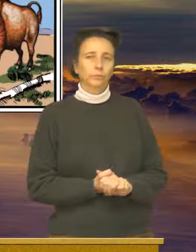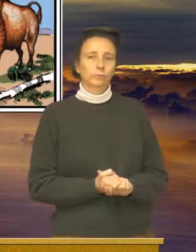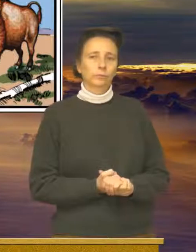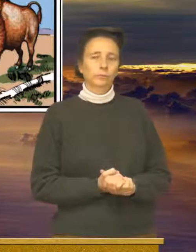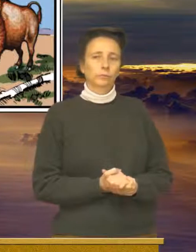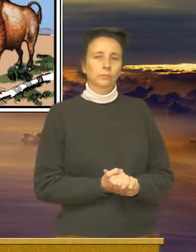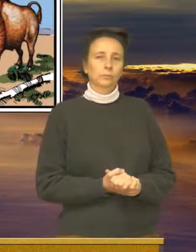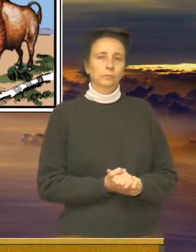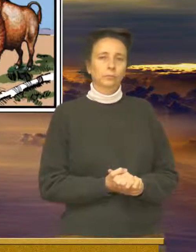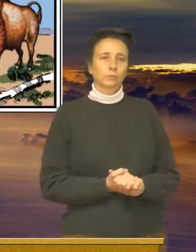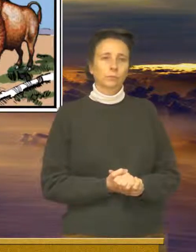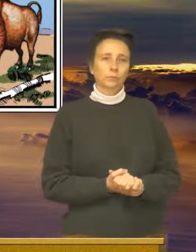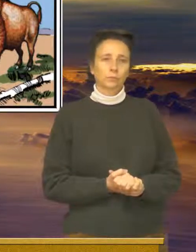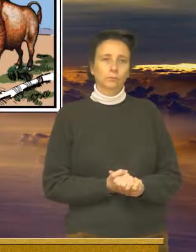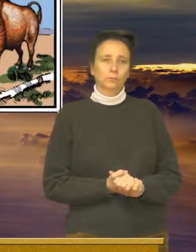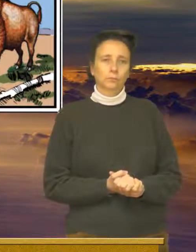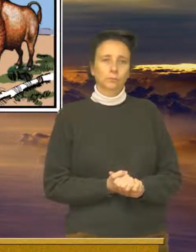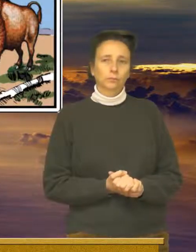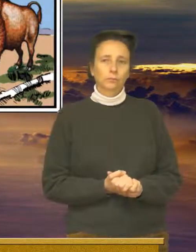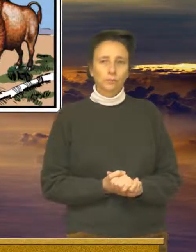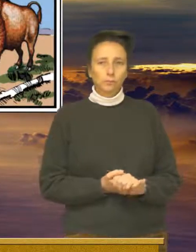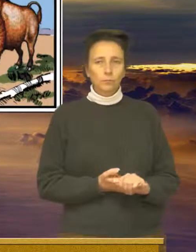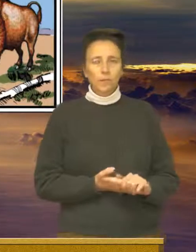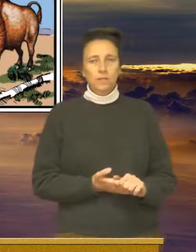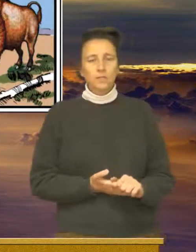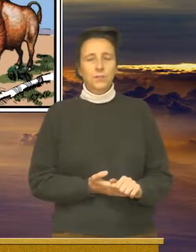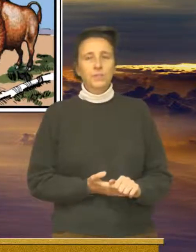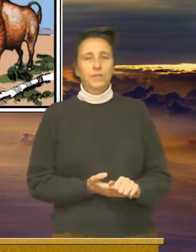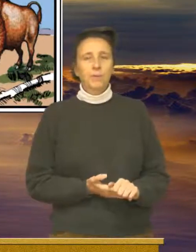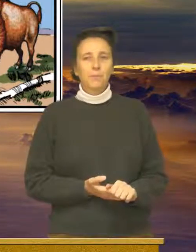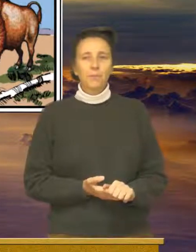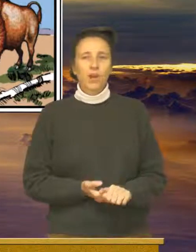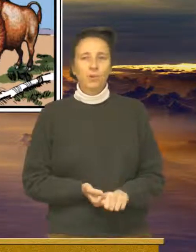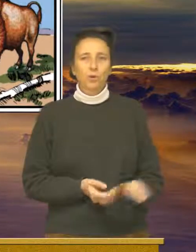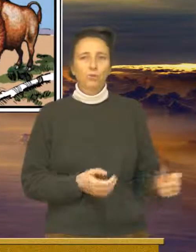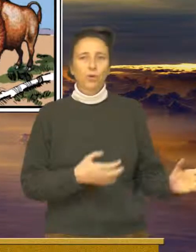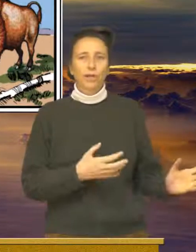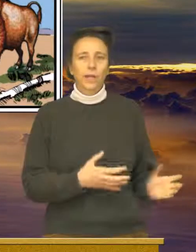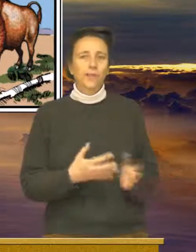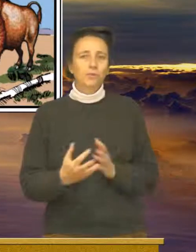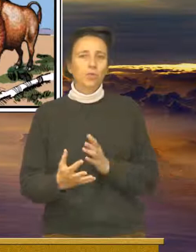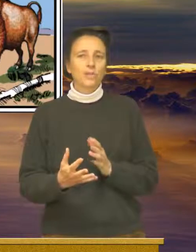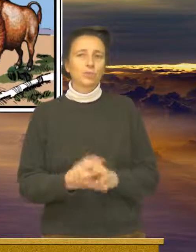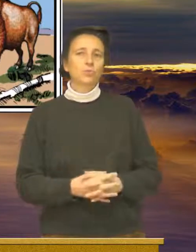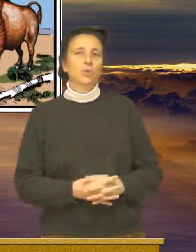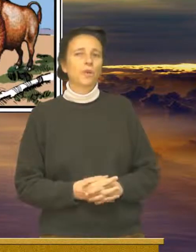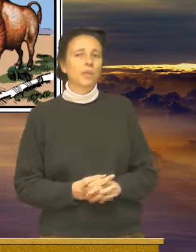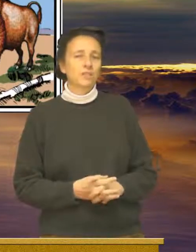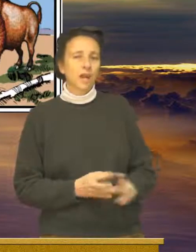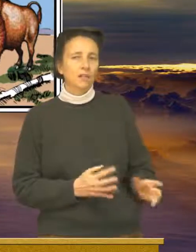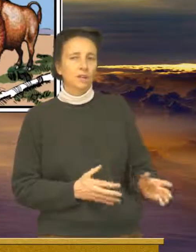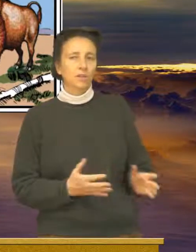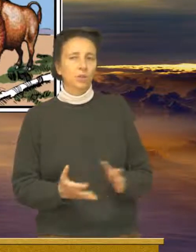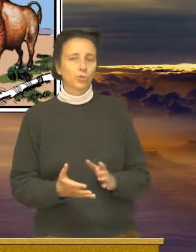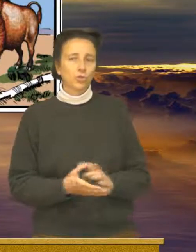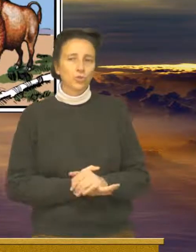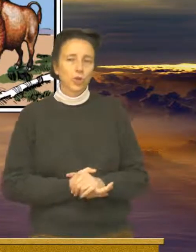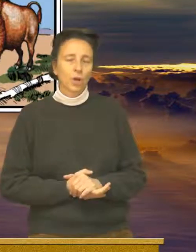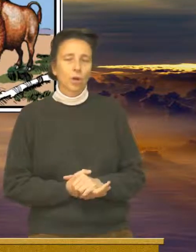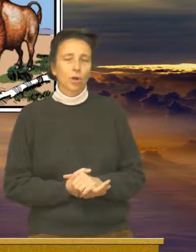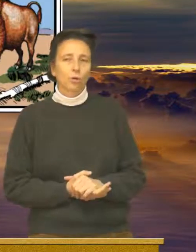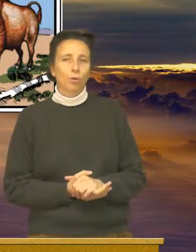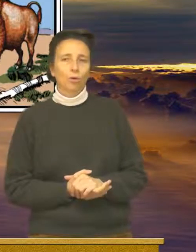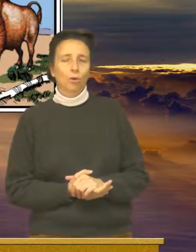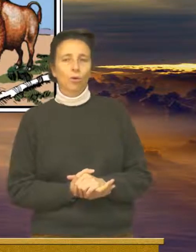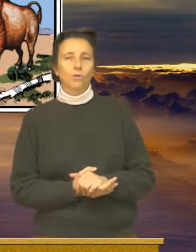con los bienes que nos ha confiado el Señor? Si observamos una evolución en cada uno de estos poderes, sean